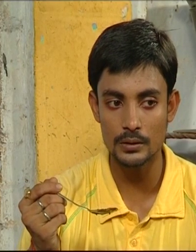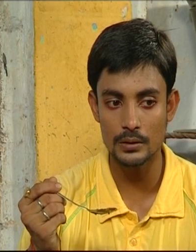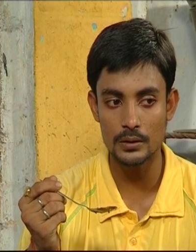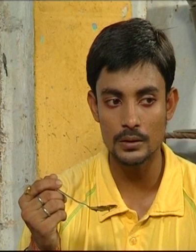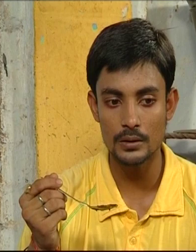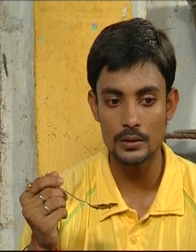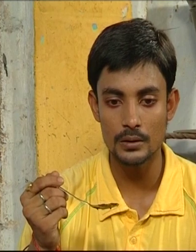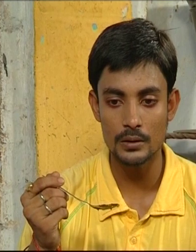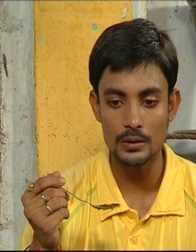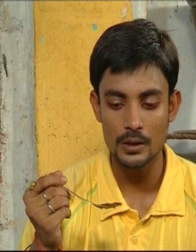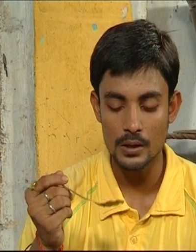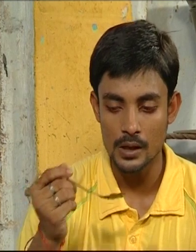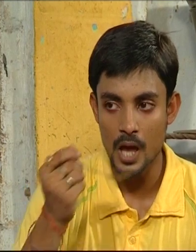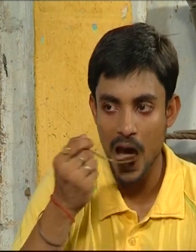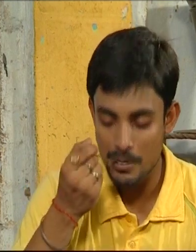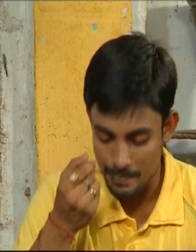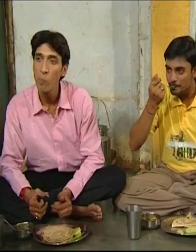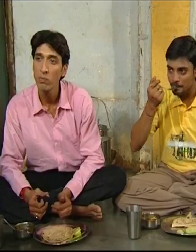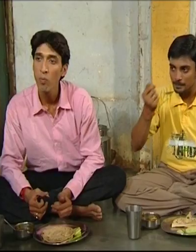अरे मोबाइल क्या देख रहा है?